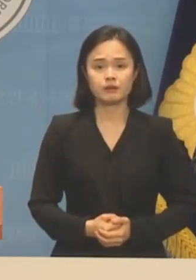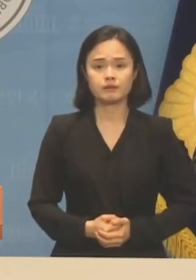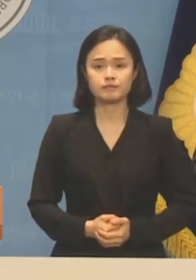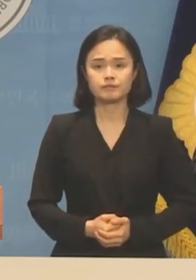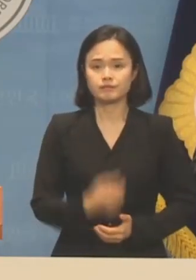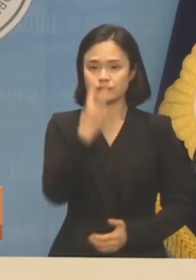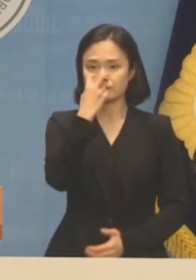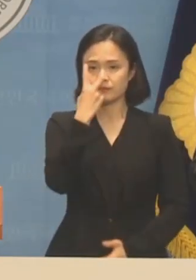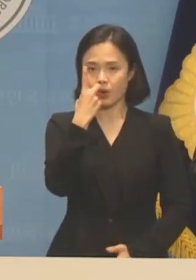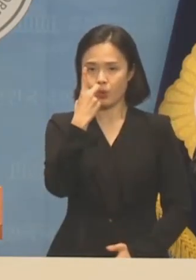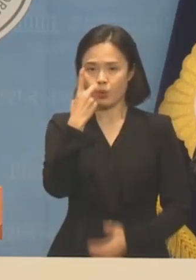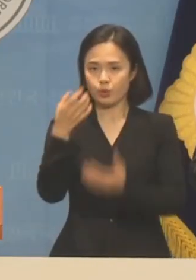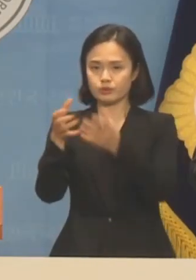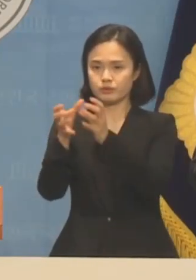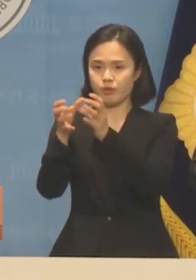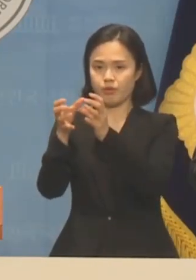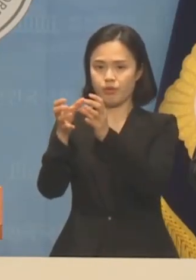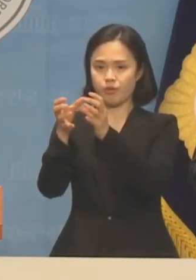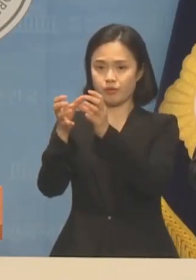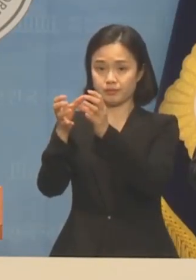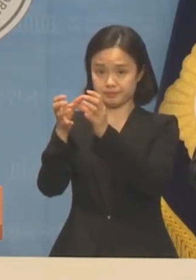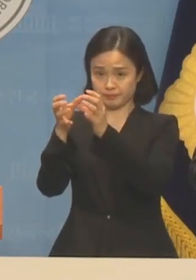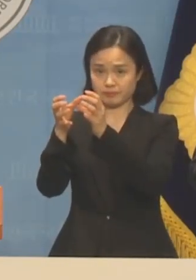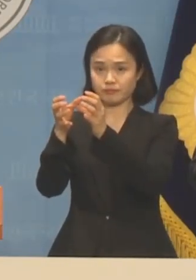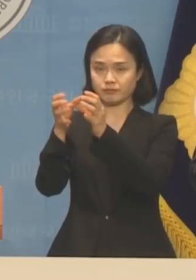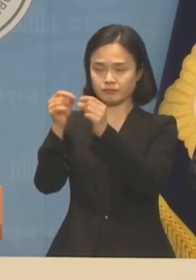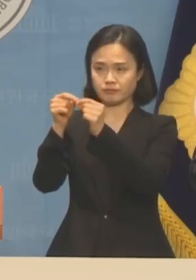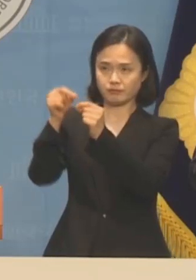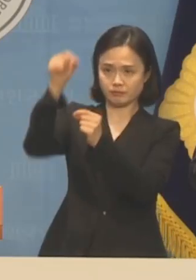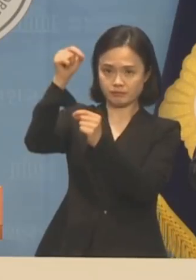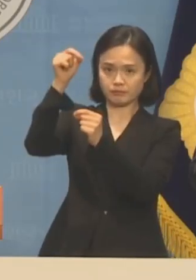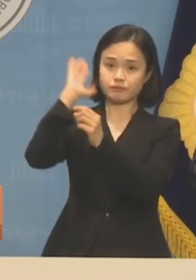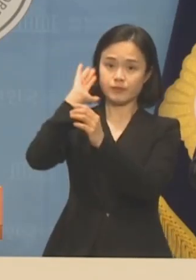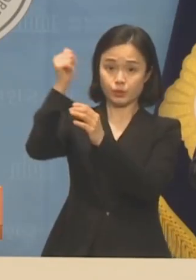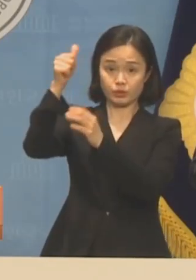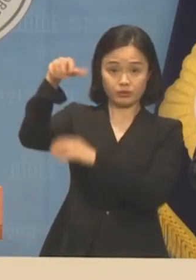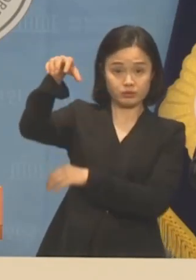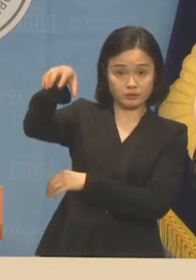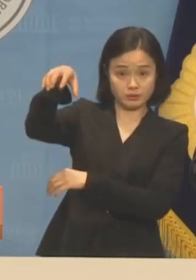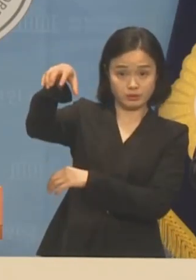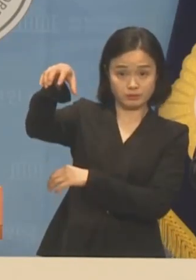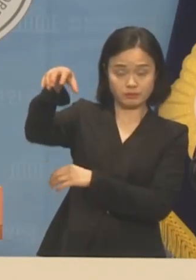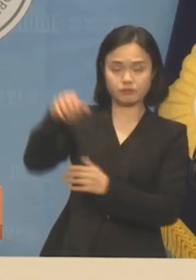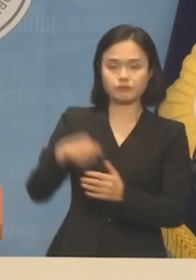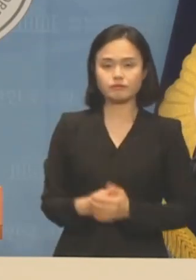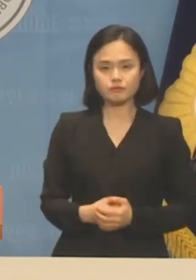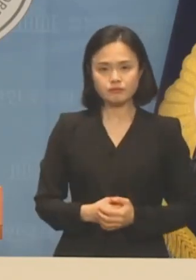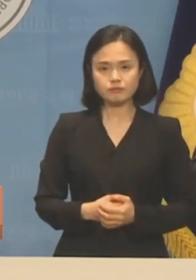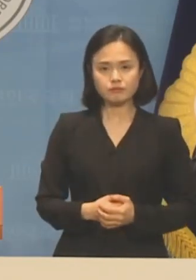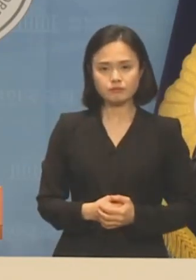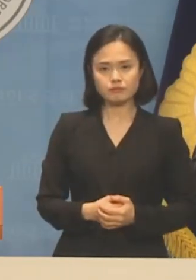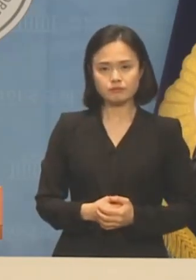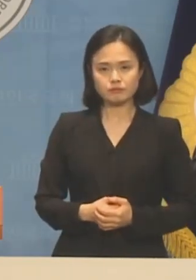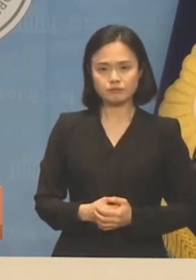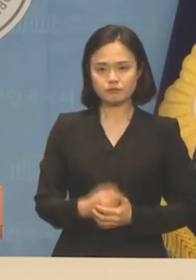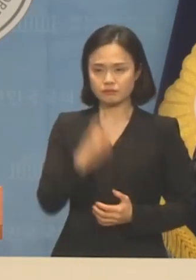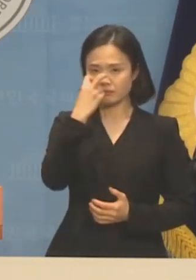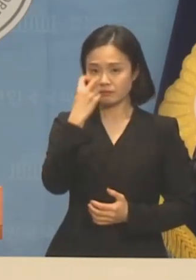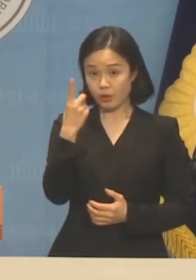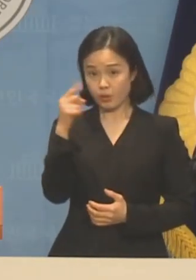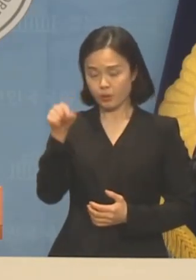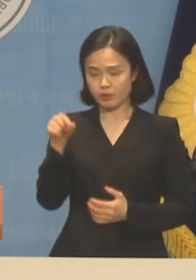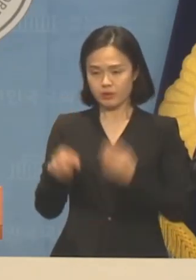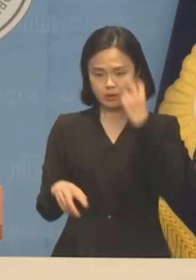소속된 대통령실에 대한 지휘 감독 권한과 책무가 있는 최상목